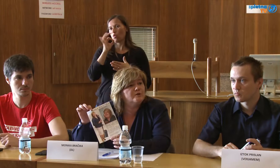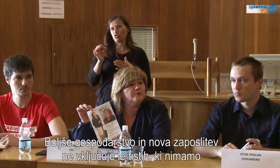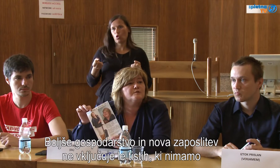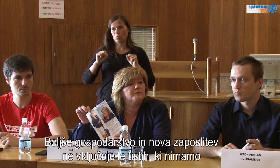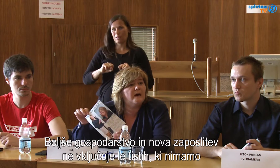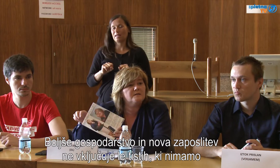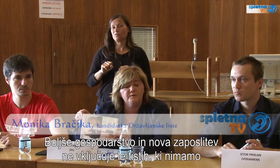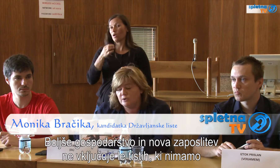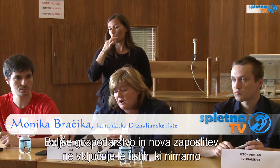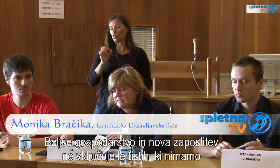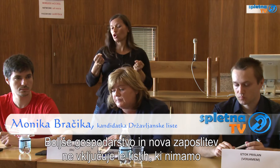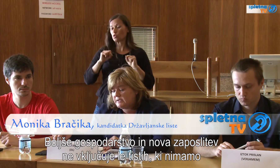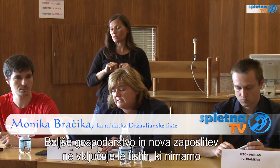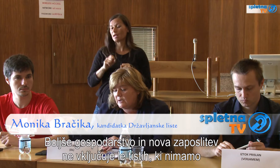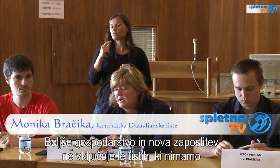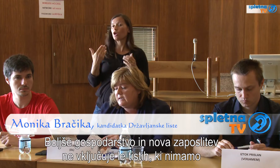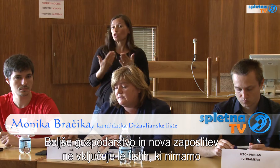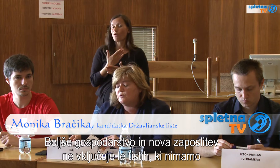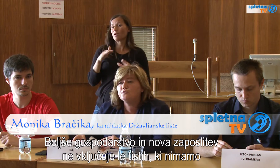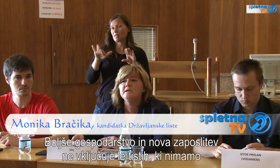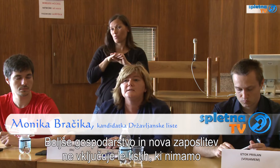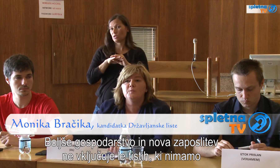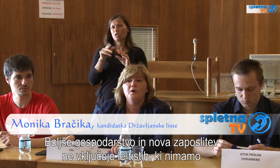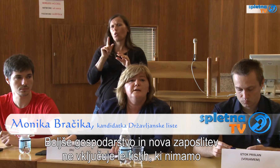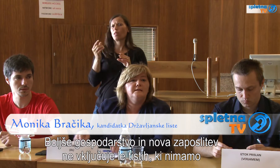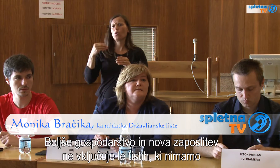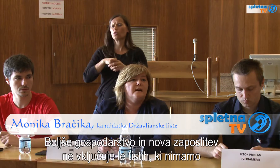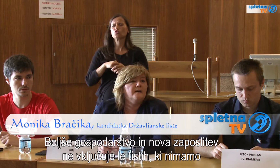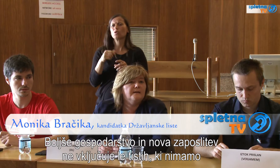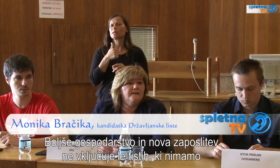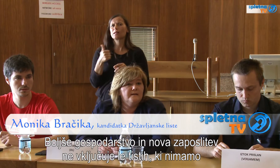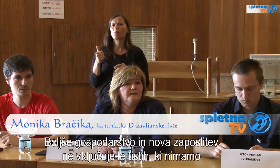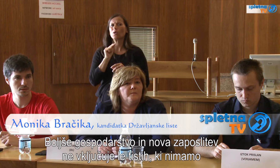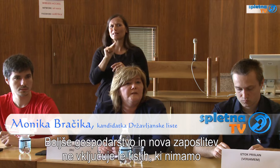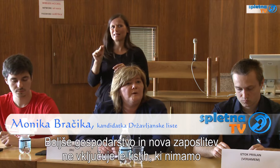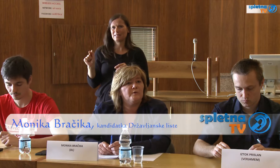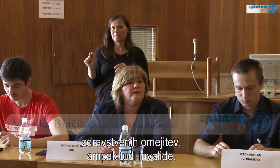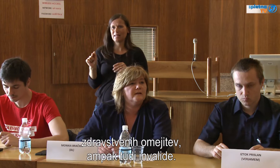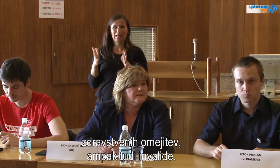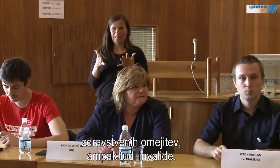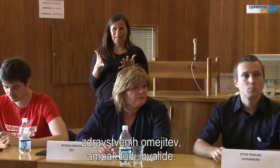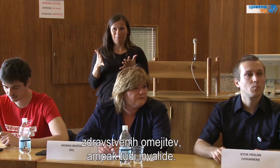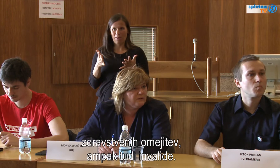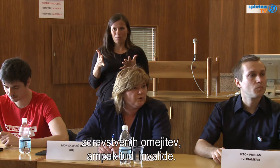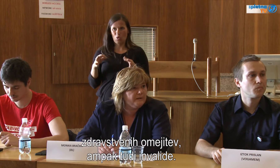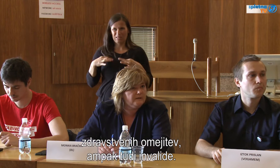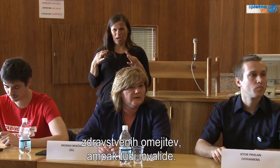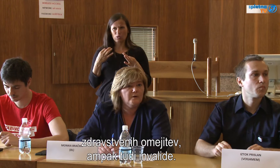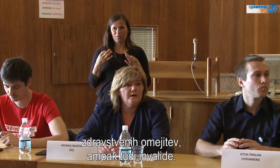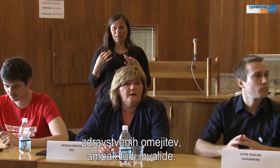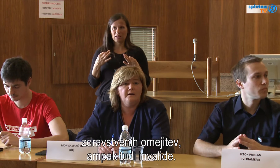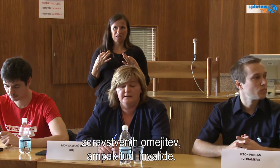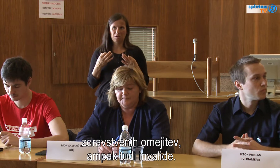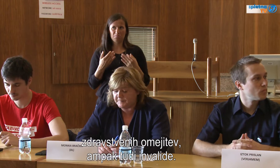In boljše gospodarstvo in nova zaposlitev ne vključuje samo tiste, ki nimamo nekih zdravstvenih